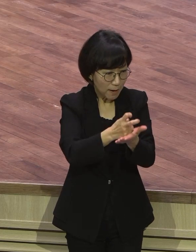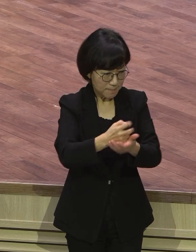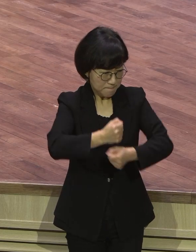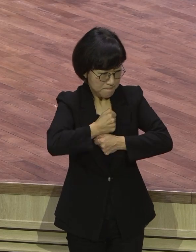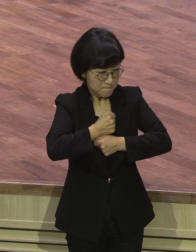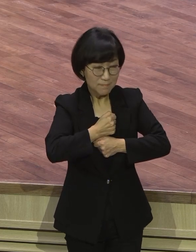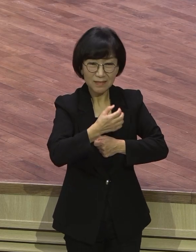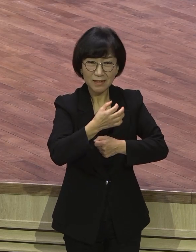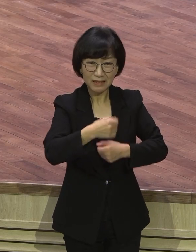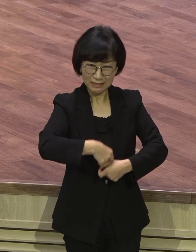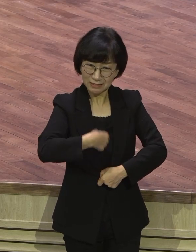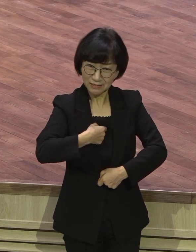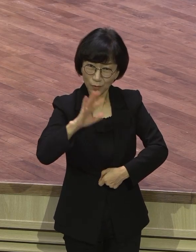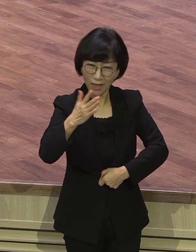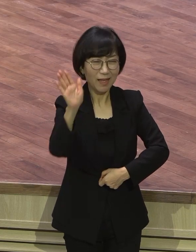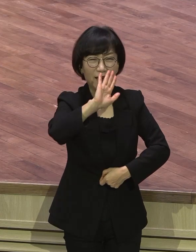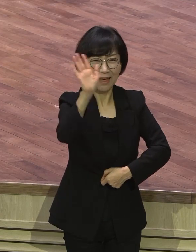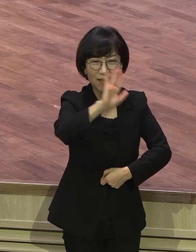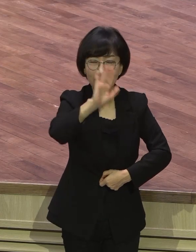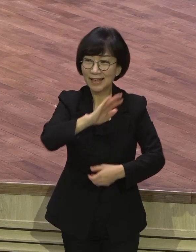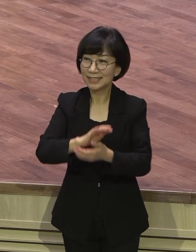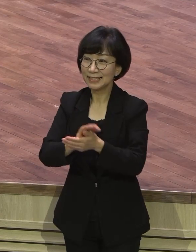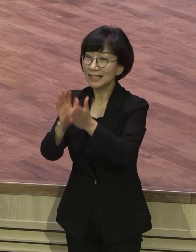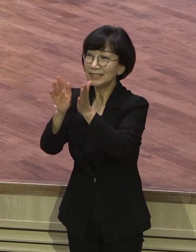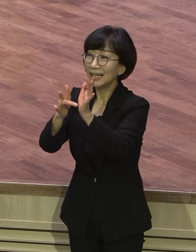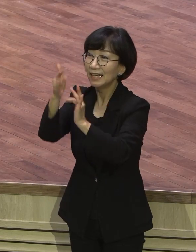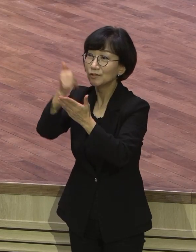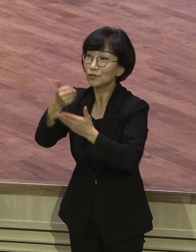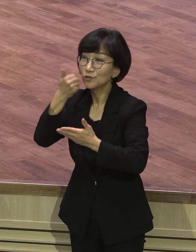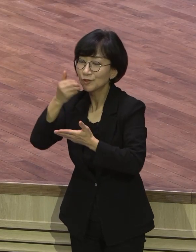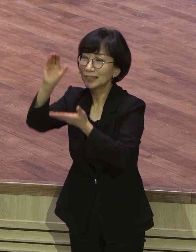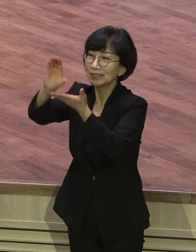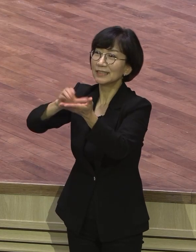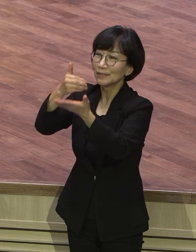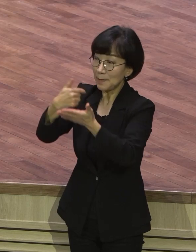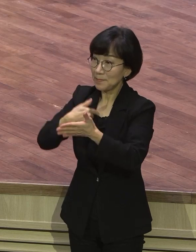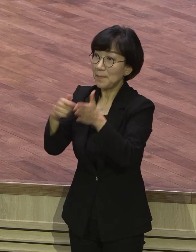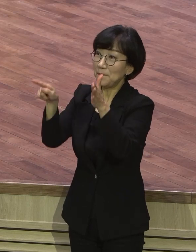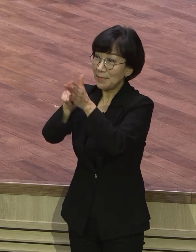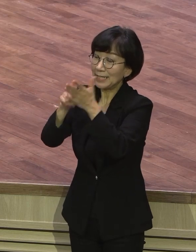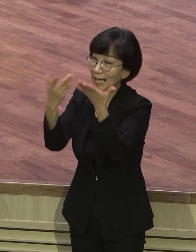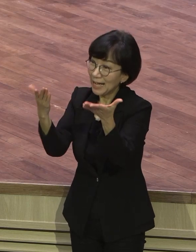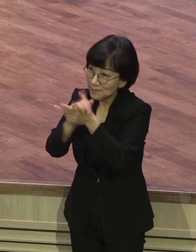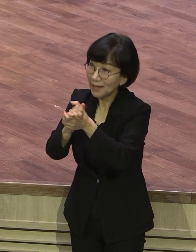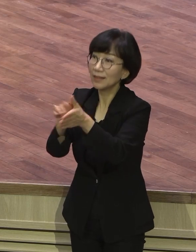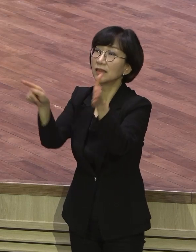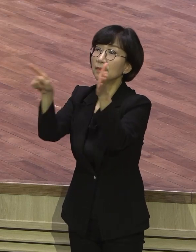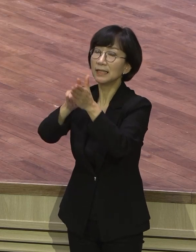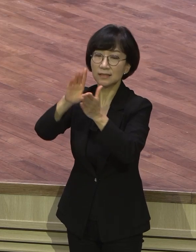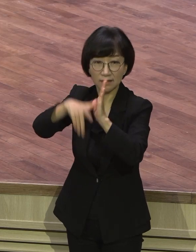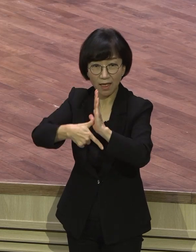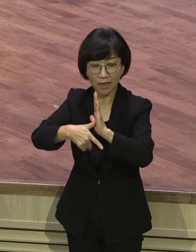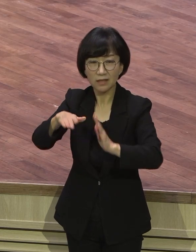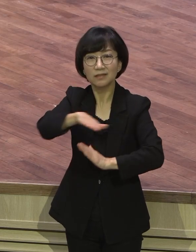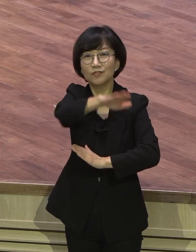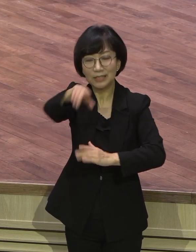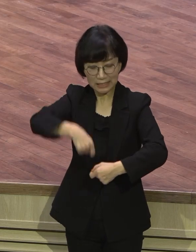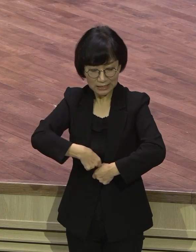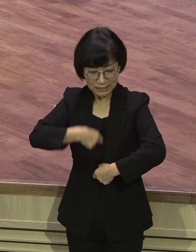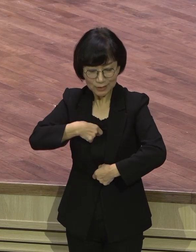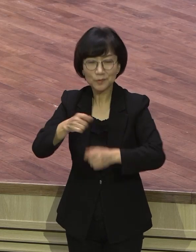예수가 그리스도로 오시다는 사실을 믿는 순간에 어려운 자가 된다. 어렵다.